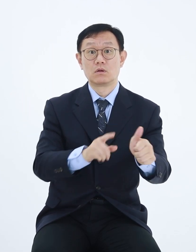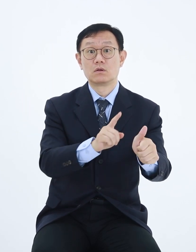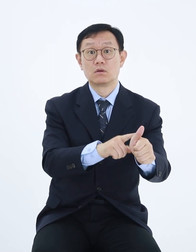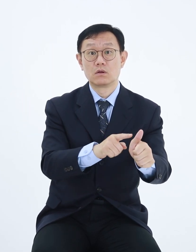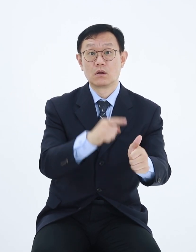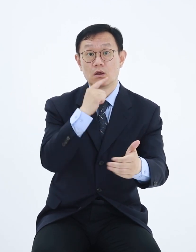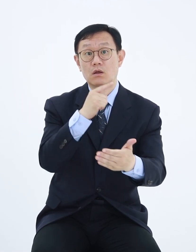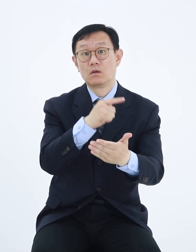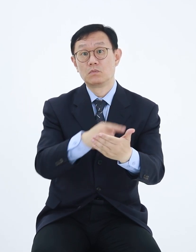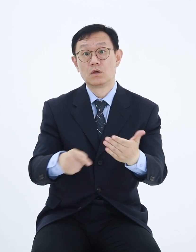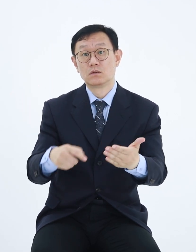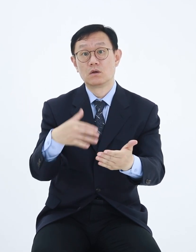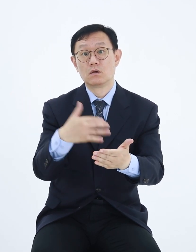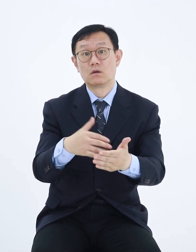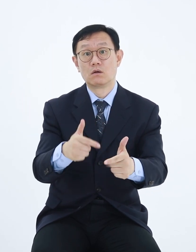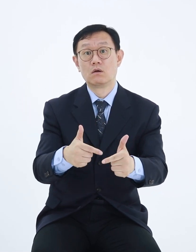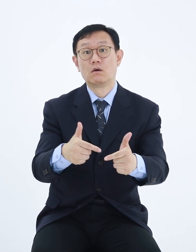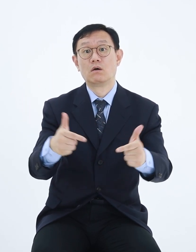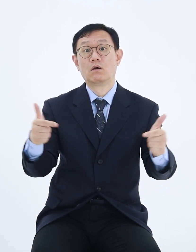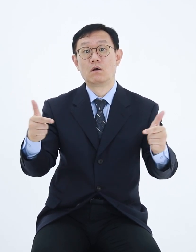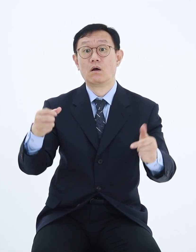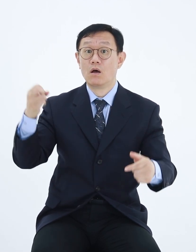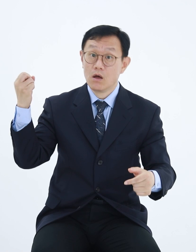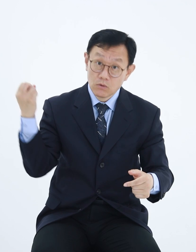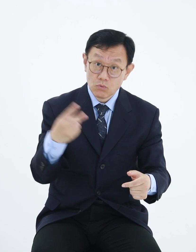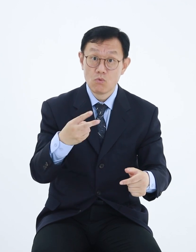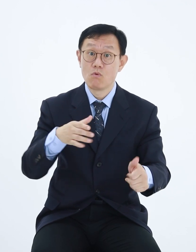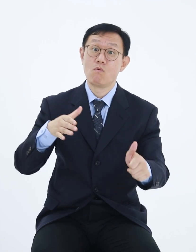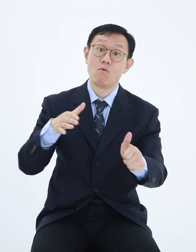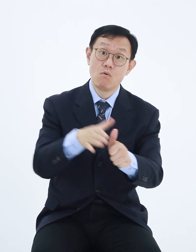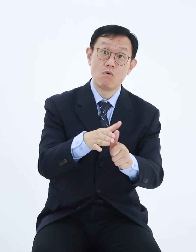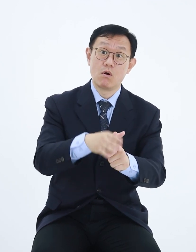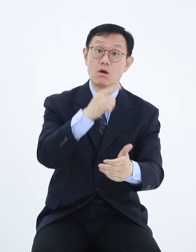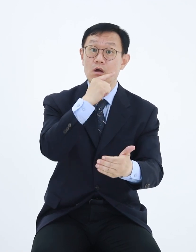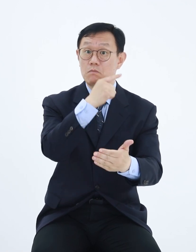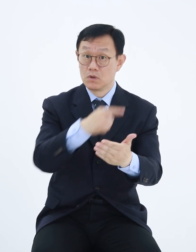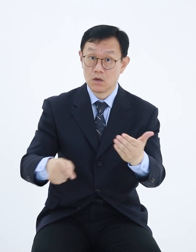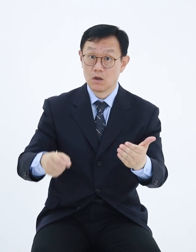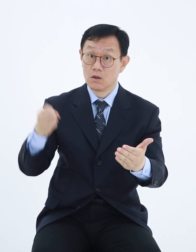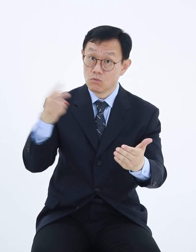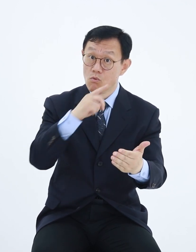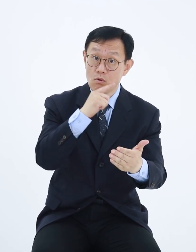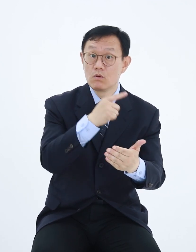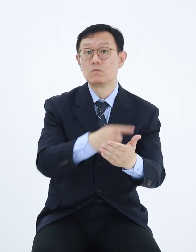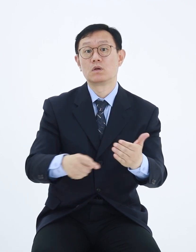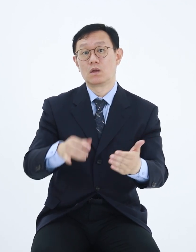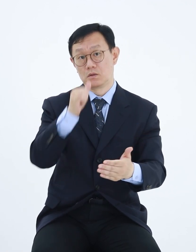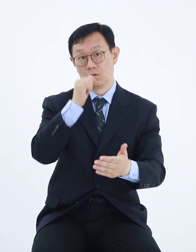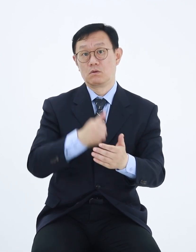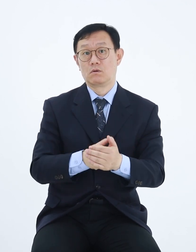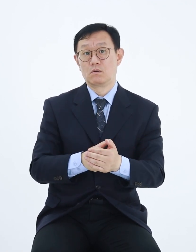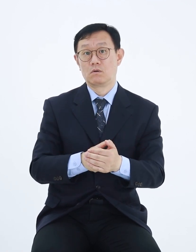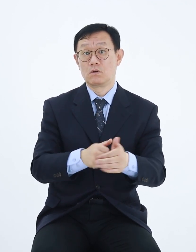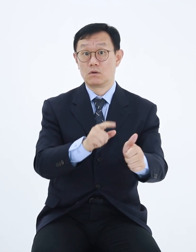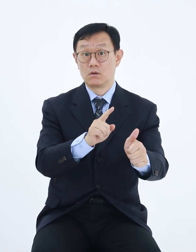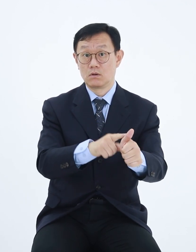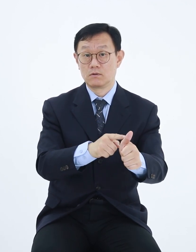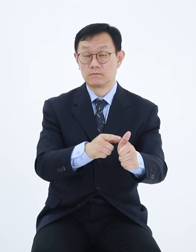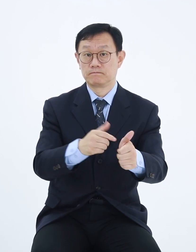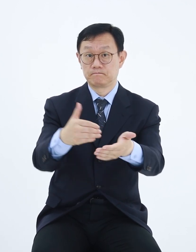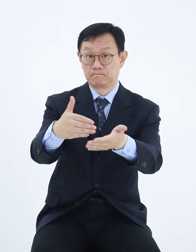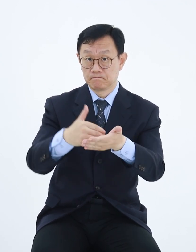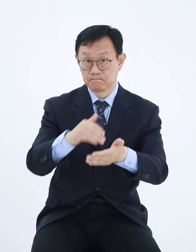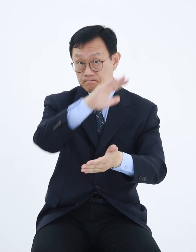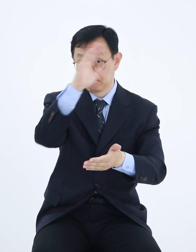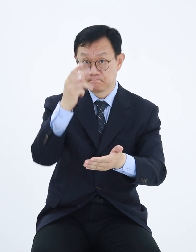알비노 피해자들이 재범의 피해자가 될 수 있다는 심리적 학대 또한 당하고 있다고 보았습니다. Y군의 진정을